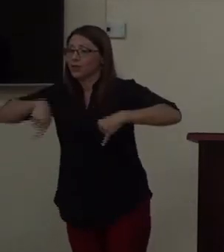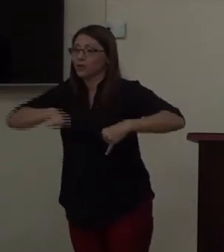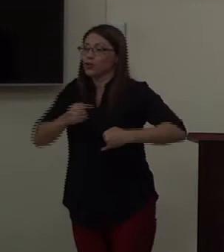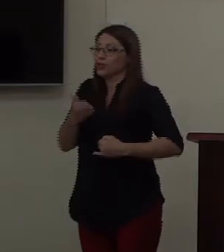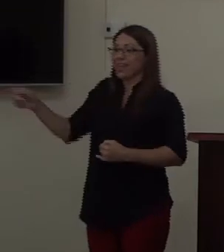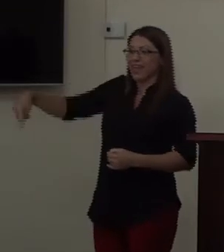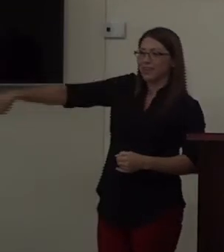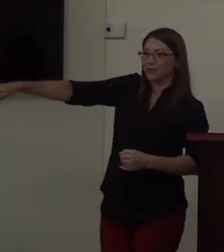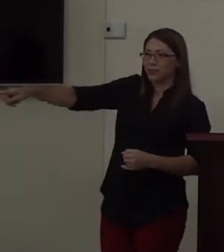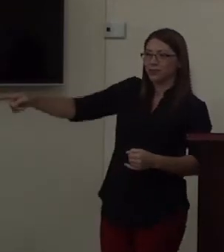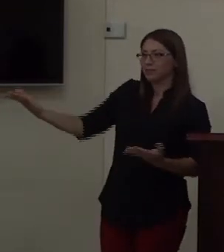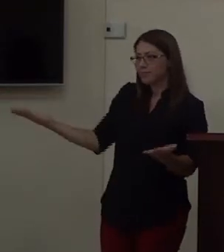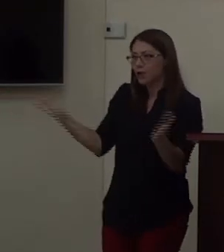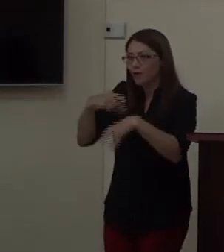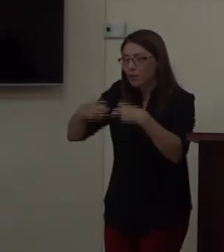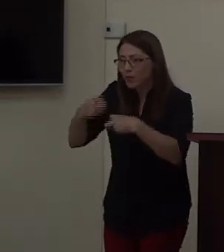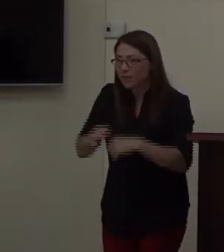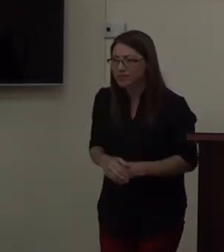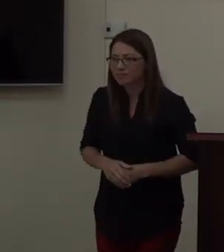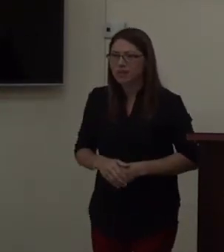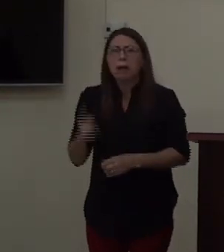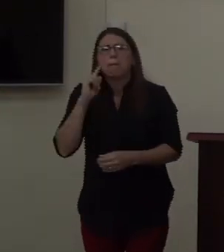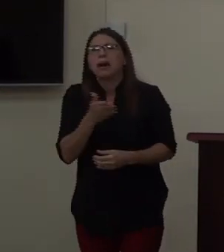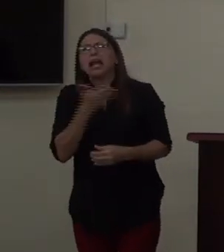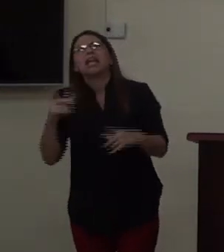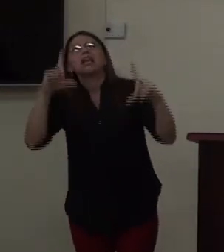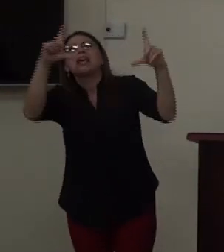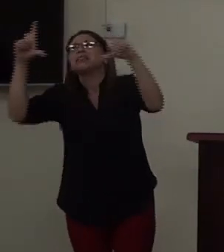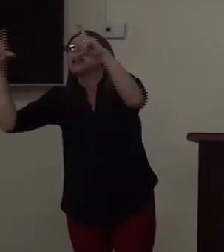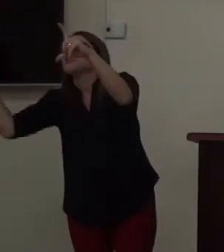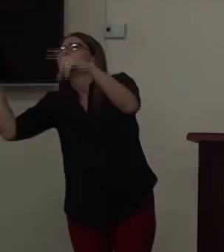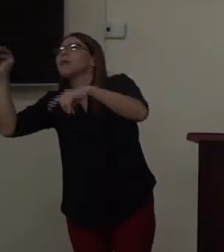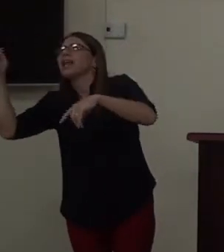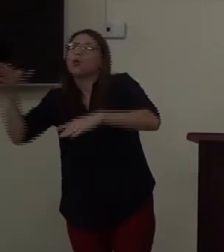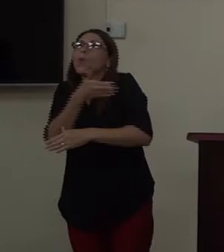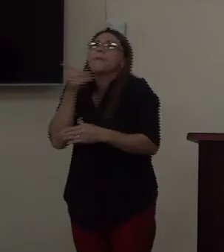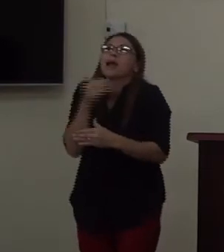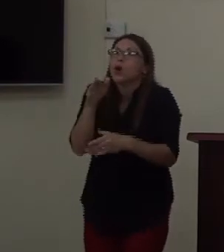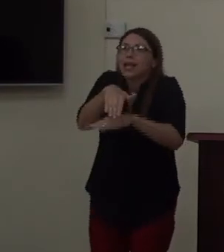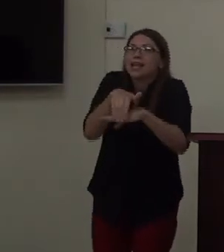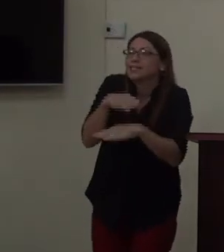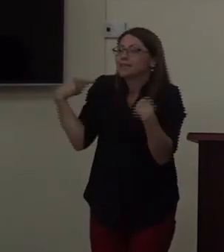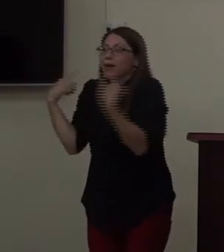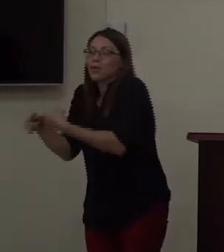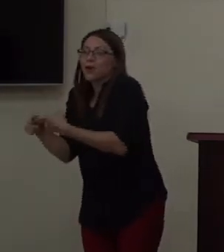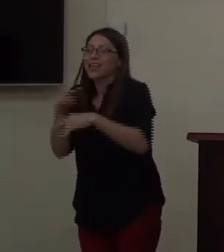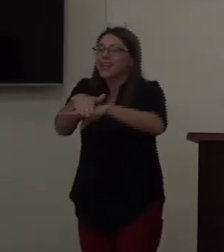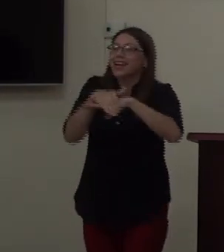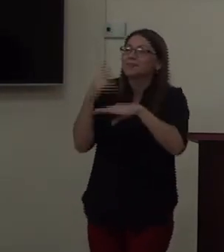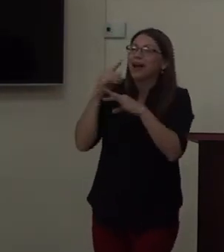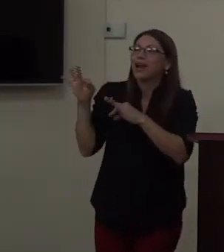habido problemas. ¿De qué vale que digan maleco los letreros? No, que digan inglés en español, en inglés para los turistas.